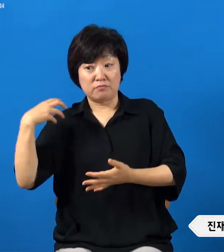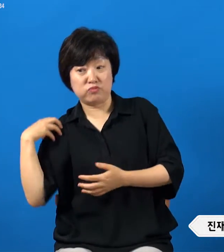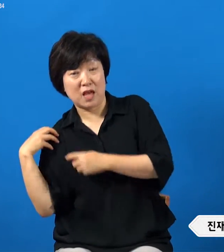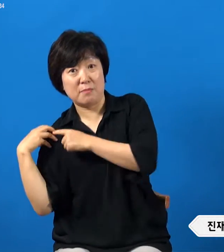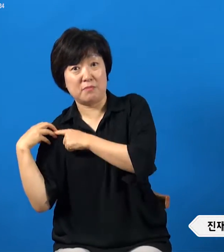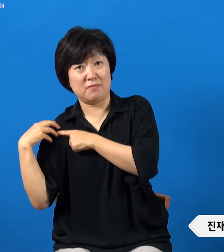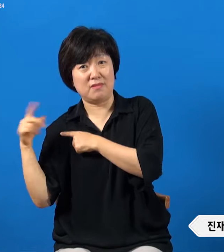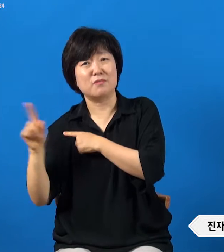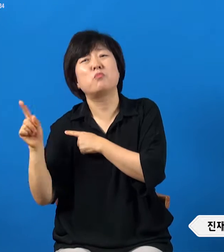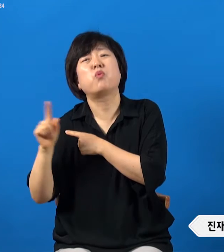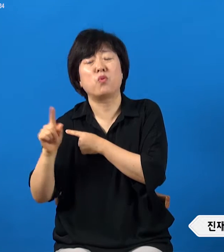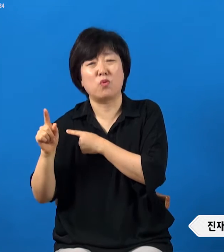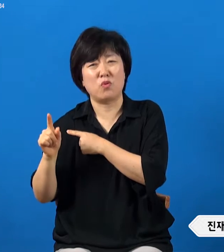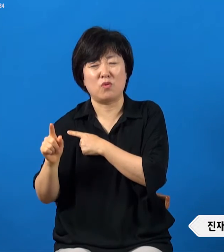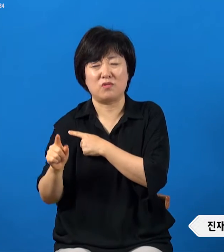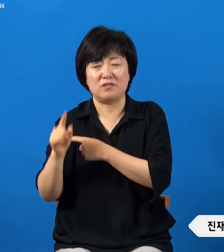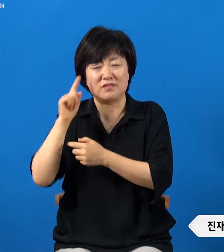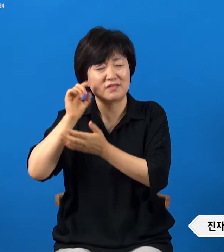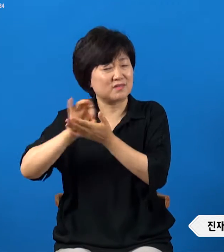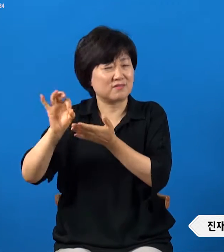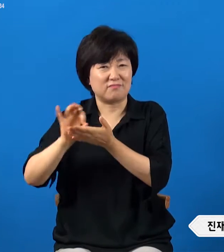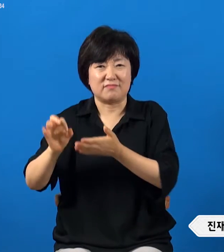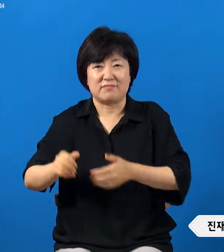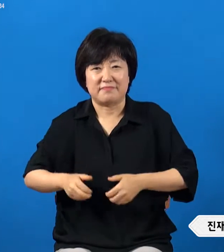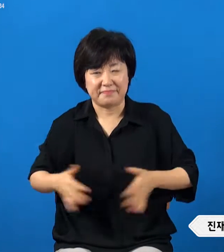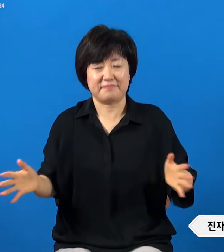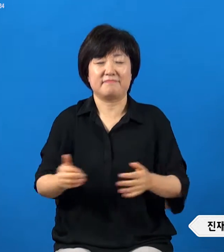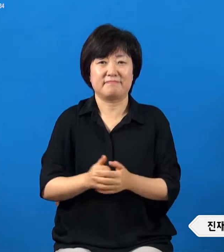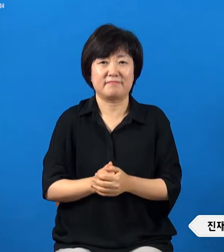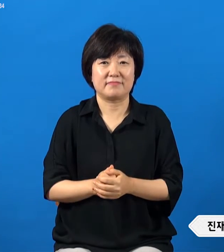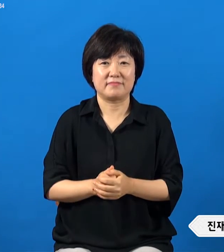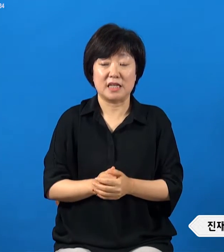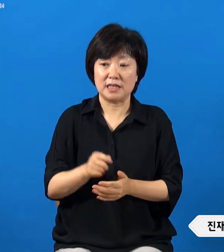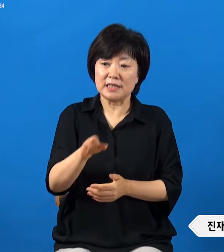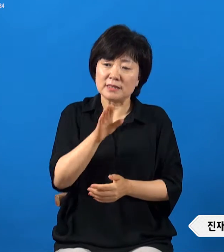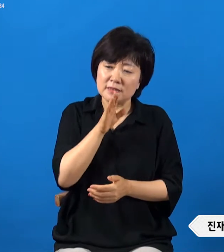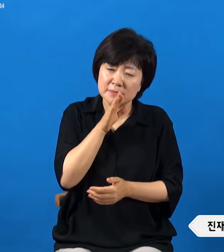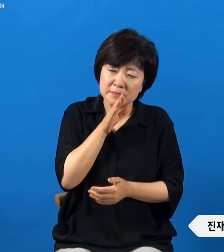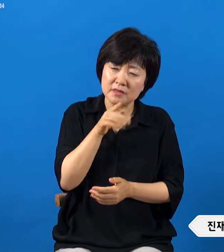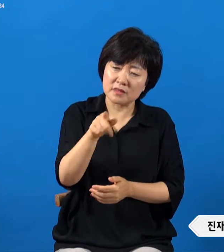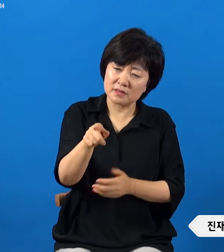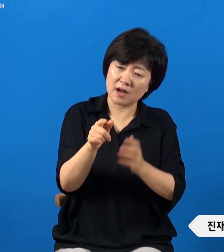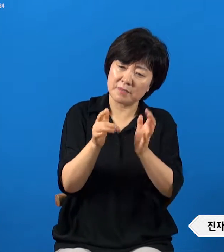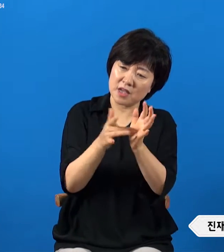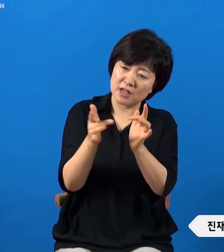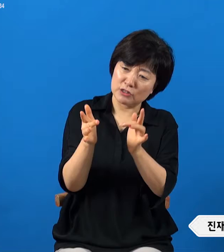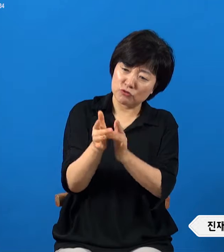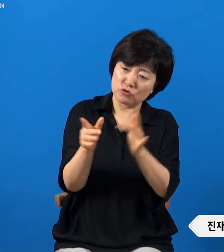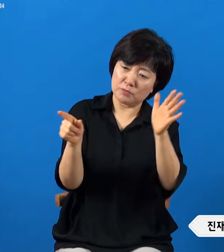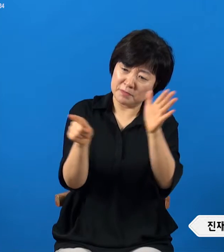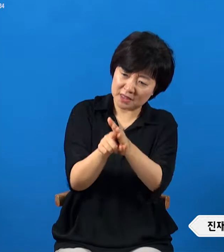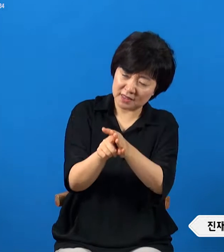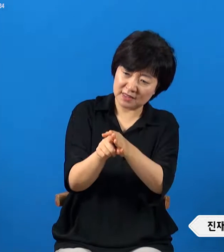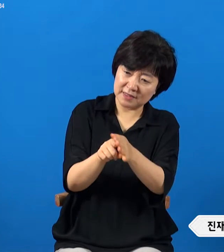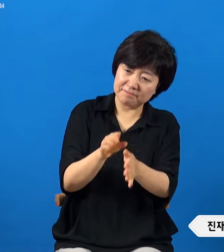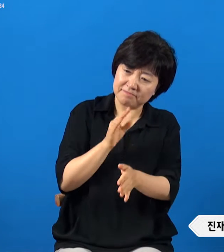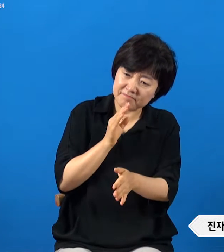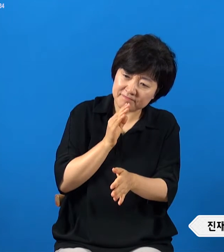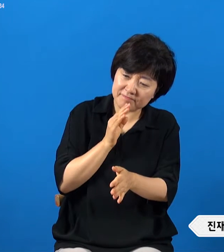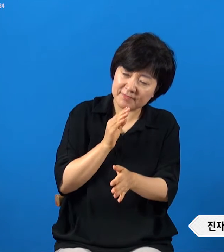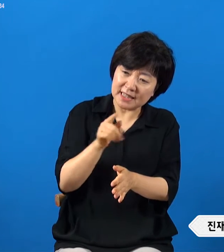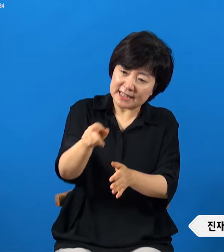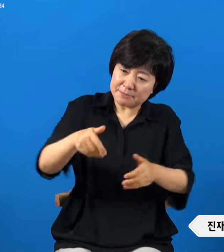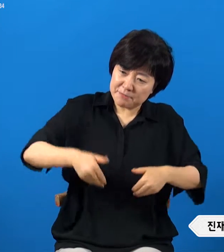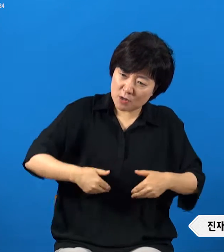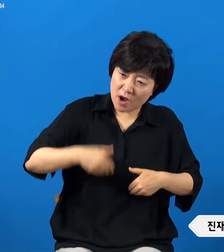정말 그 사람이 필요한 것이 예수 그리스도인지 알 수가 없어 라고 생각하십니까? 맞습니다.